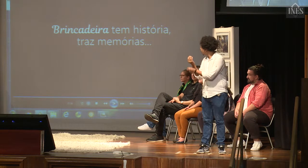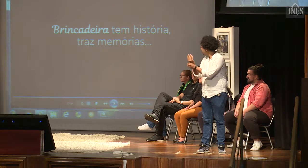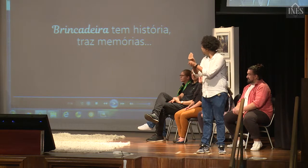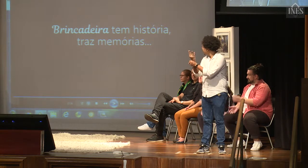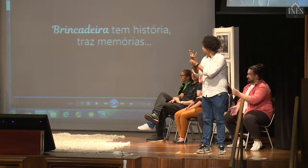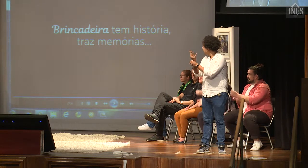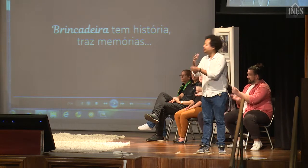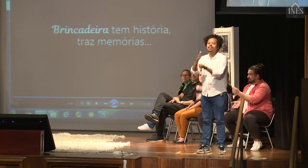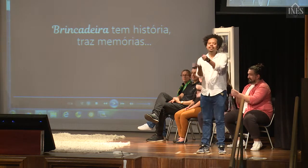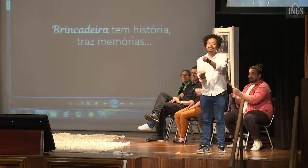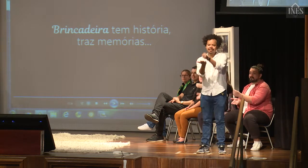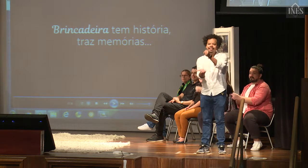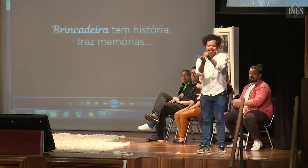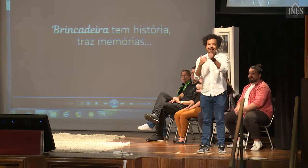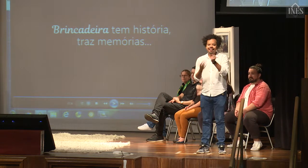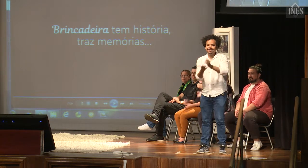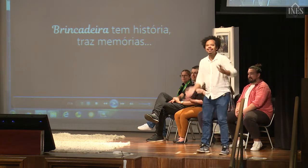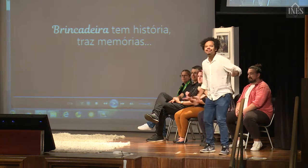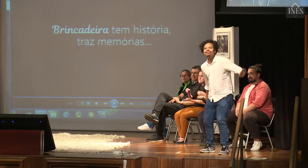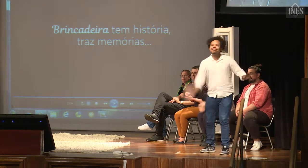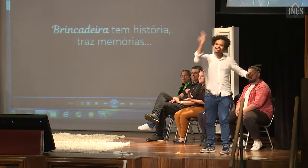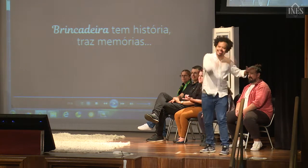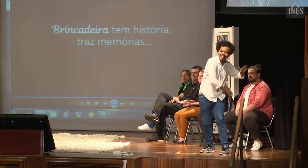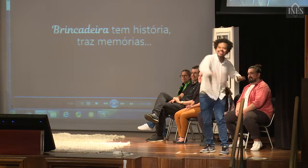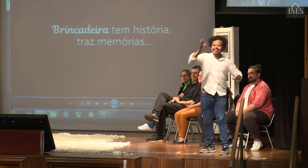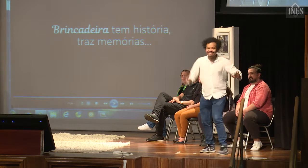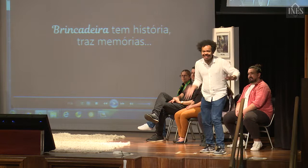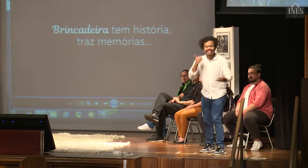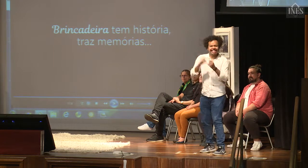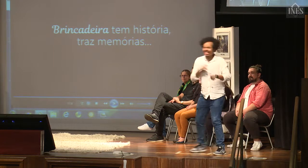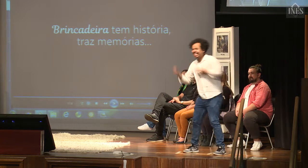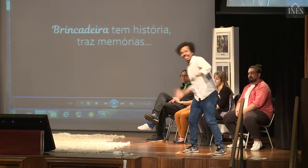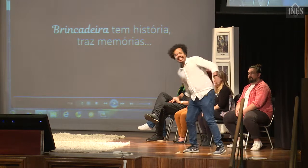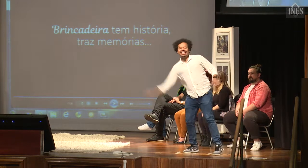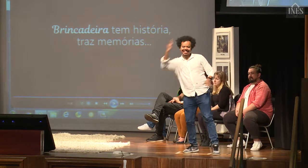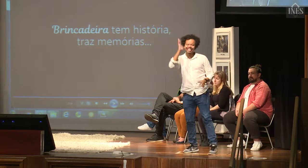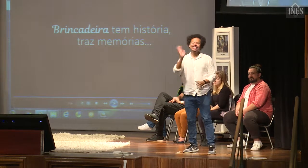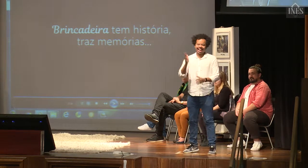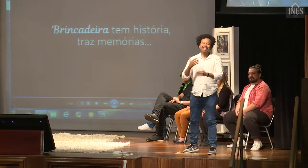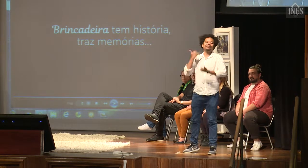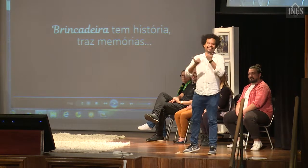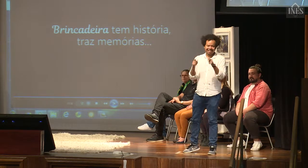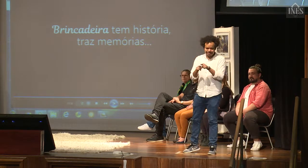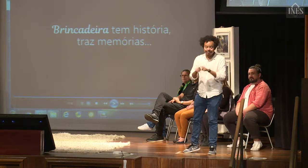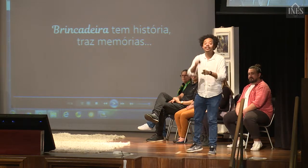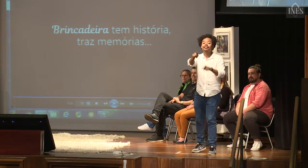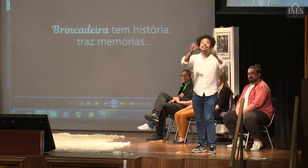Como é o nome dessa brincadeira aqui também? A peteca, né? Que a gente brinquei muito disso. Foi muito